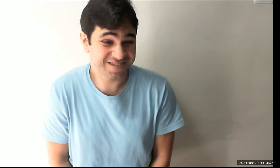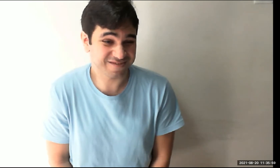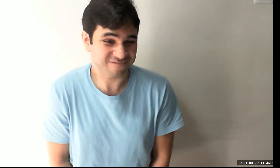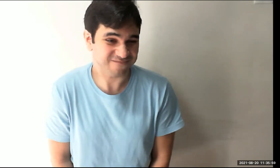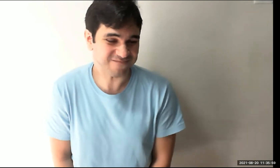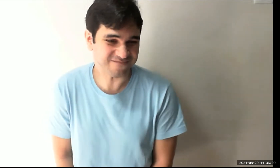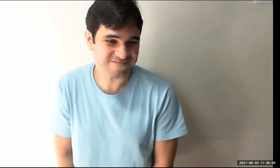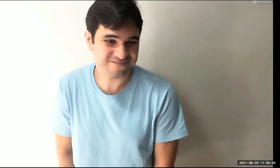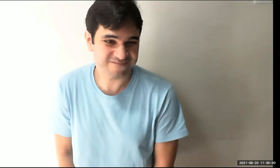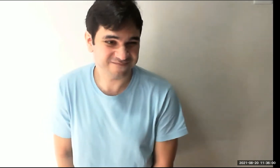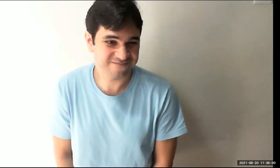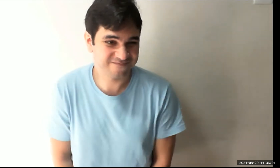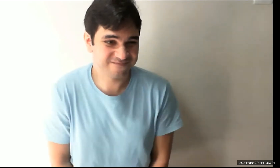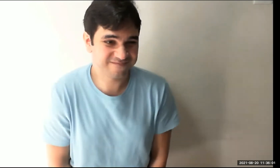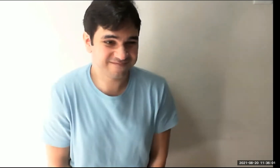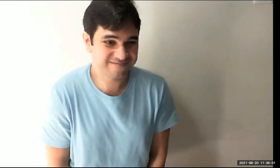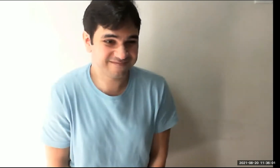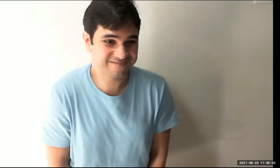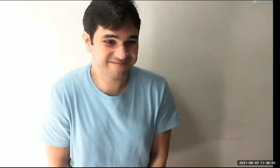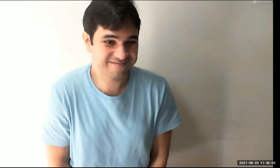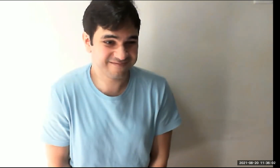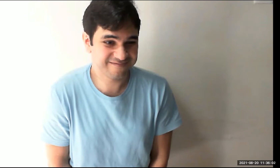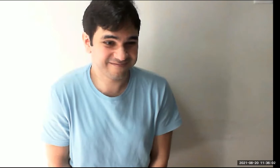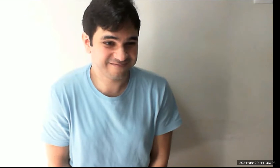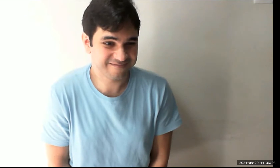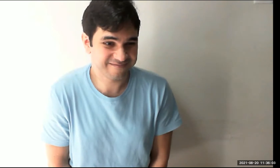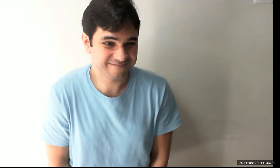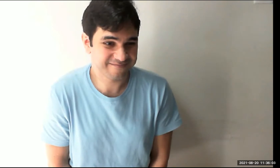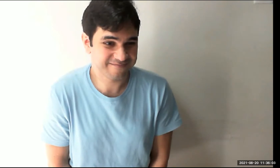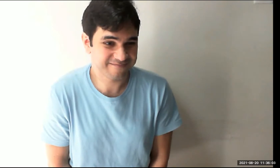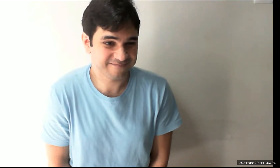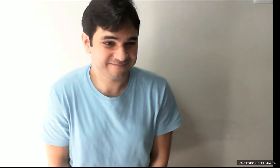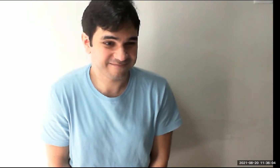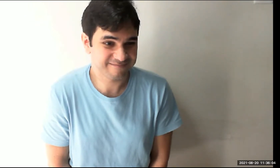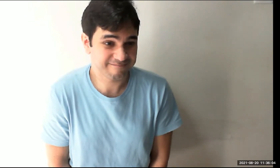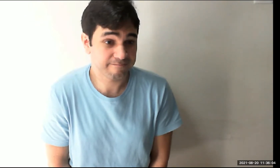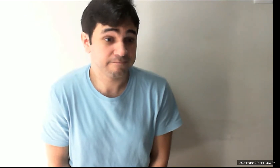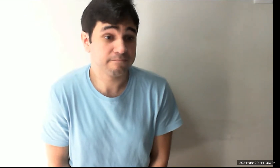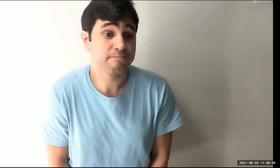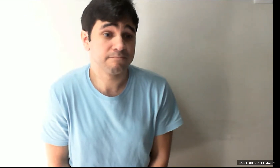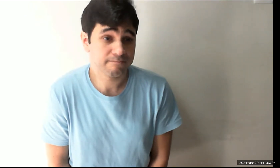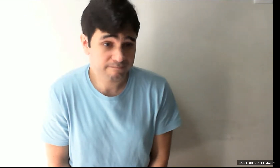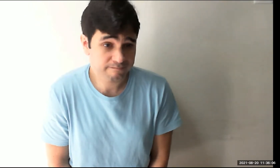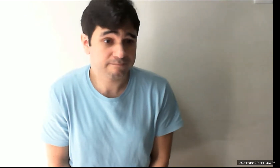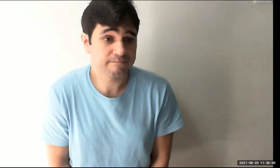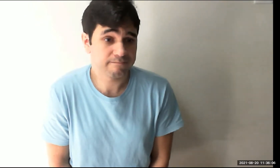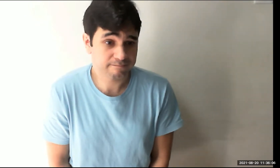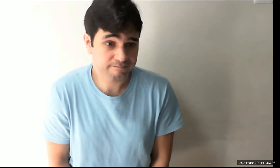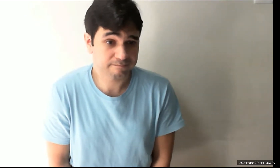Eu já acompanho, frequento as associações. E atualmente a Associação SUS também vem sofrendo esse mesmo processo.